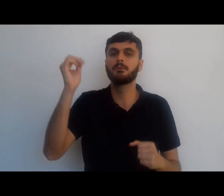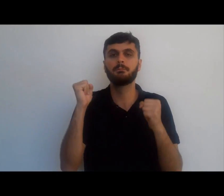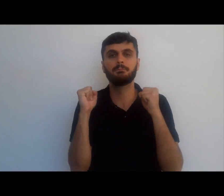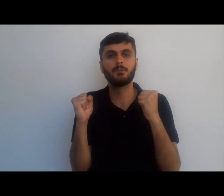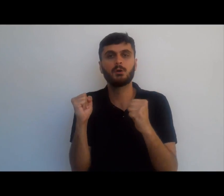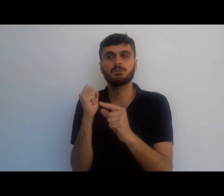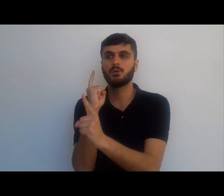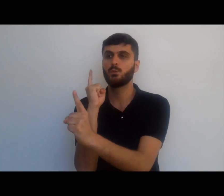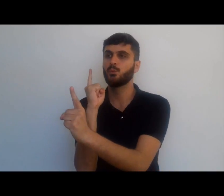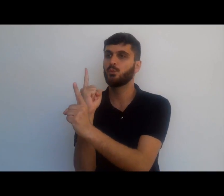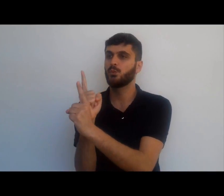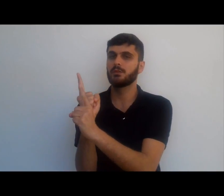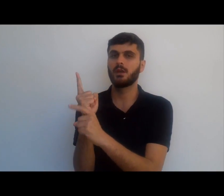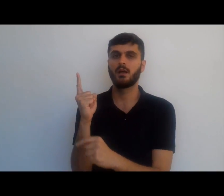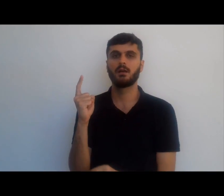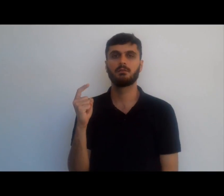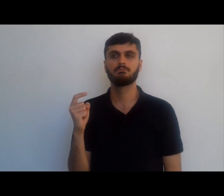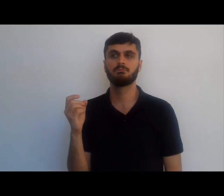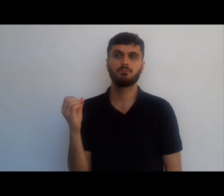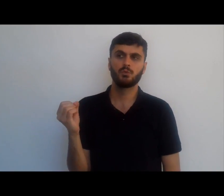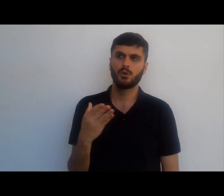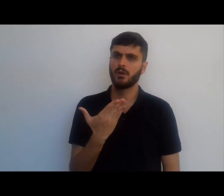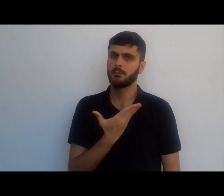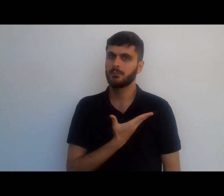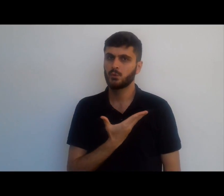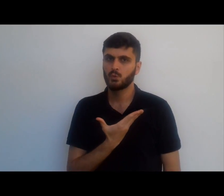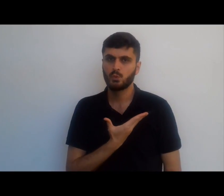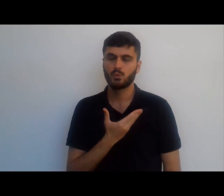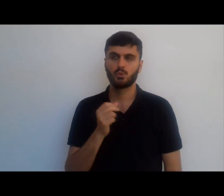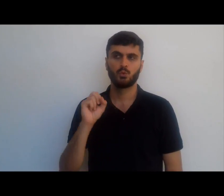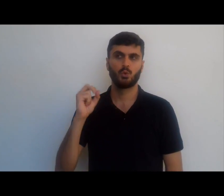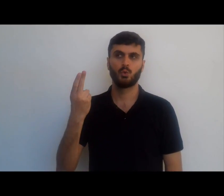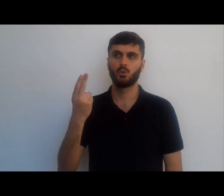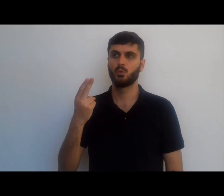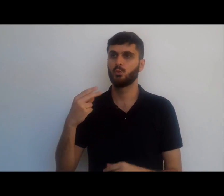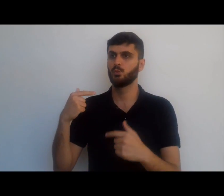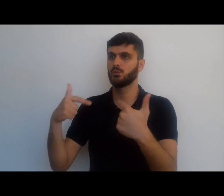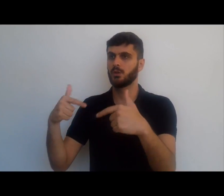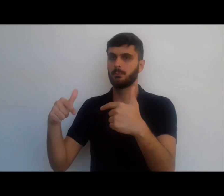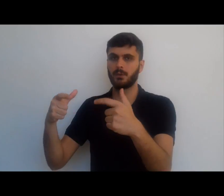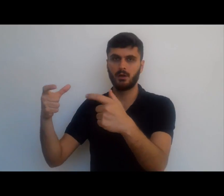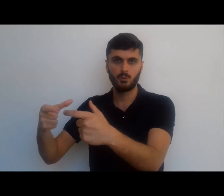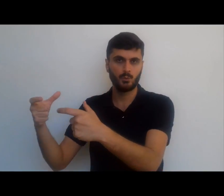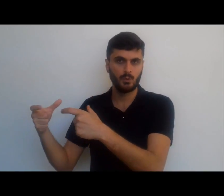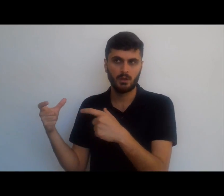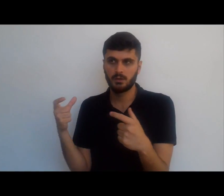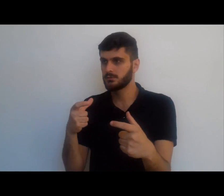para você aprender. Em breve pode encontrar um novo amigo ou local de trabalho, ou pelo seu interesse.